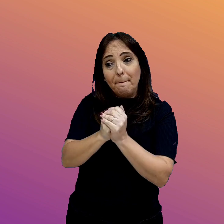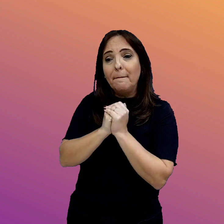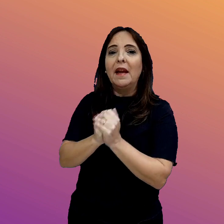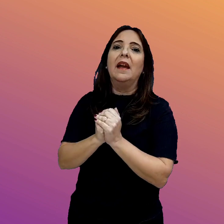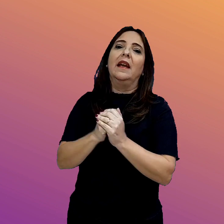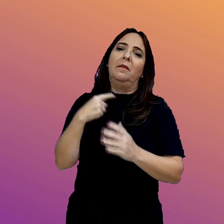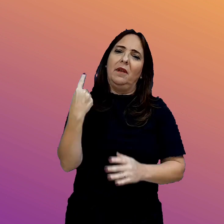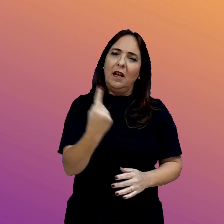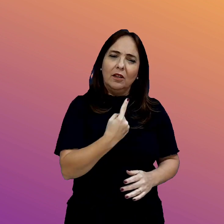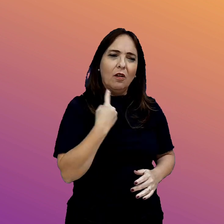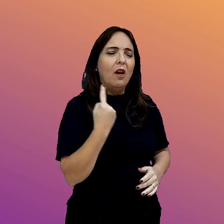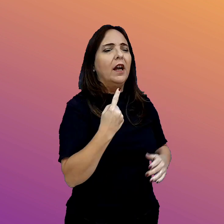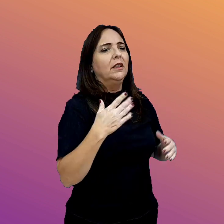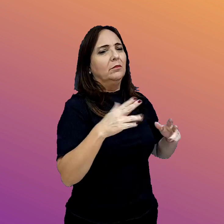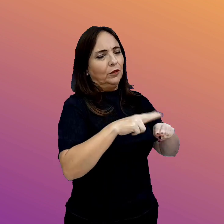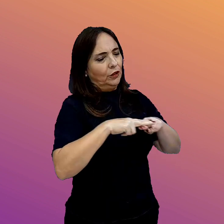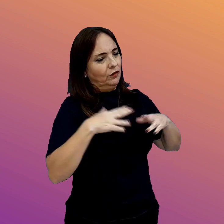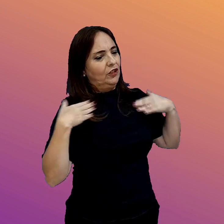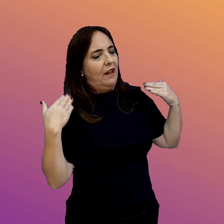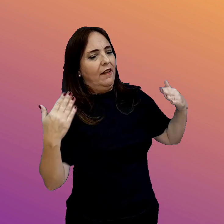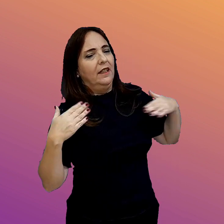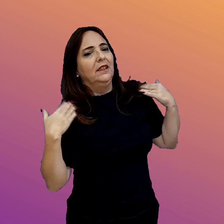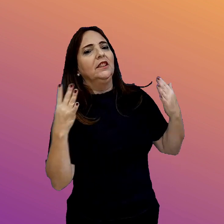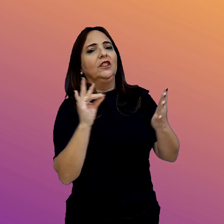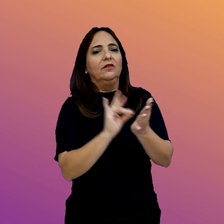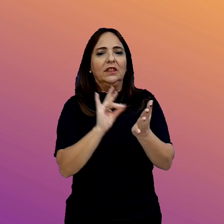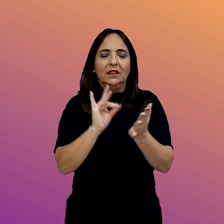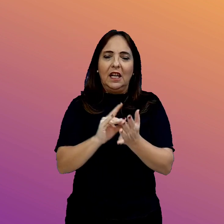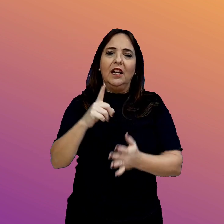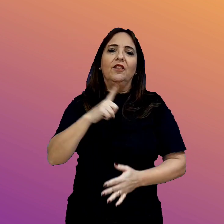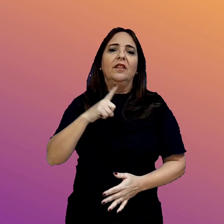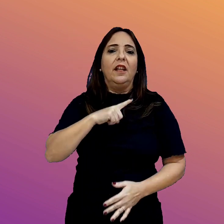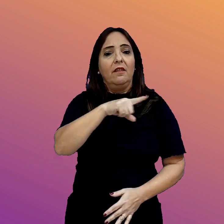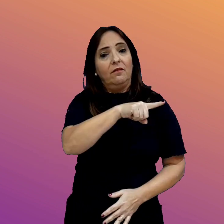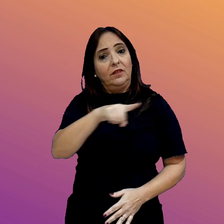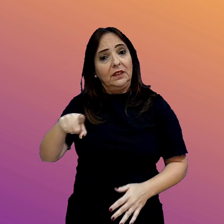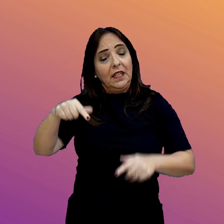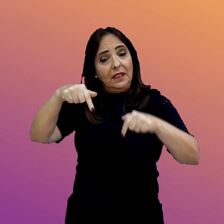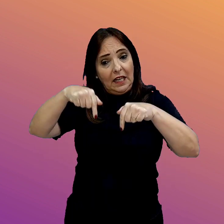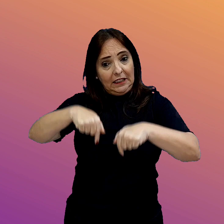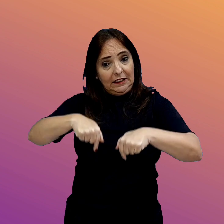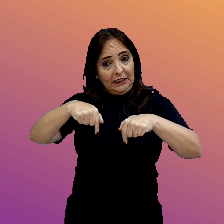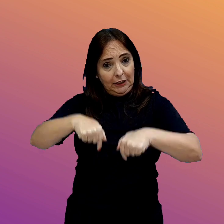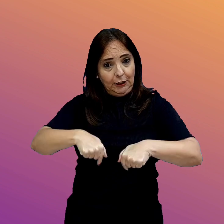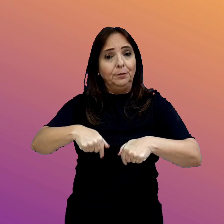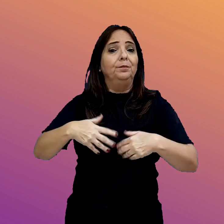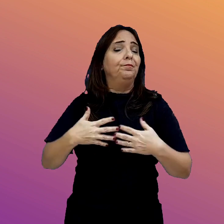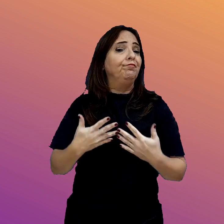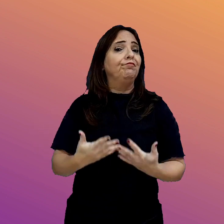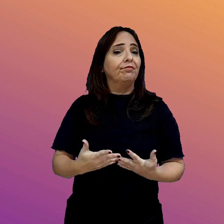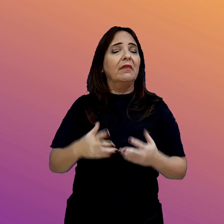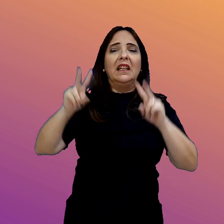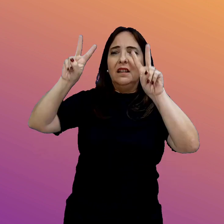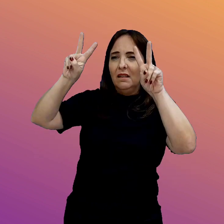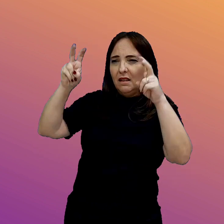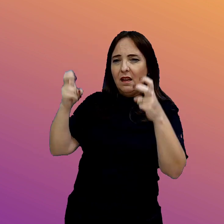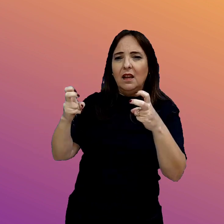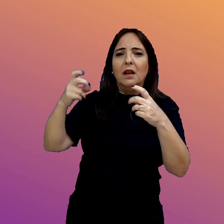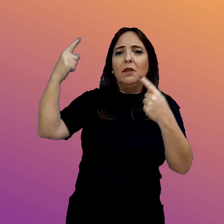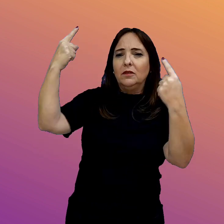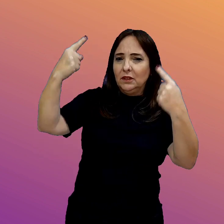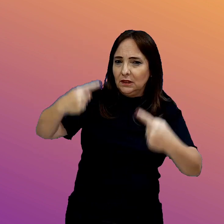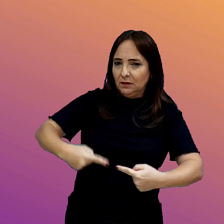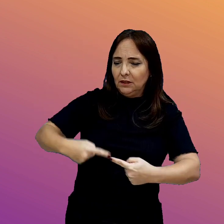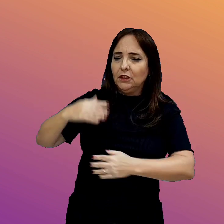para nós, motivo de alegria ter vocês aqui. E olha, a gente tem um tema, né, o desafio